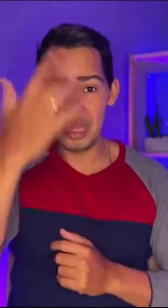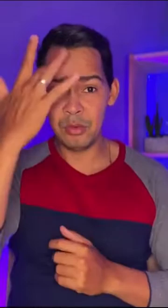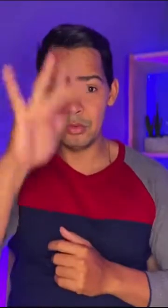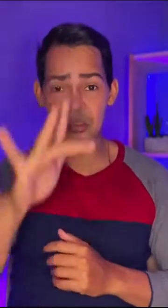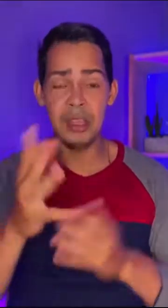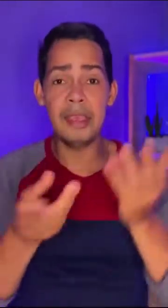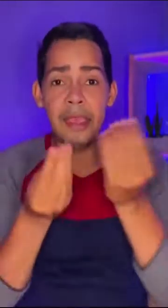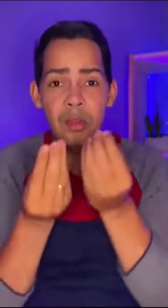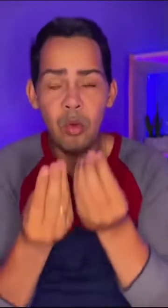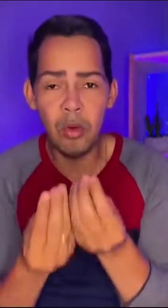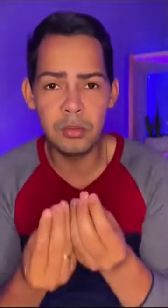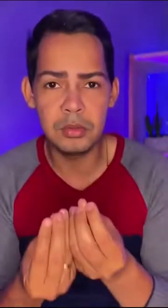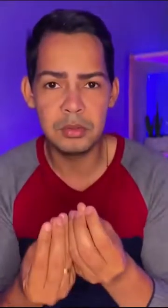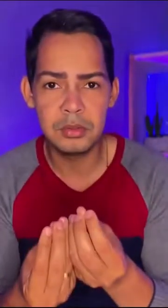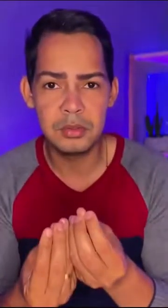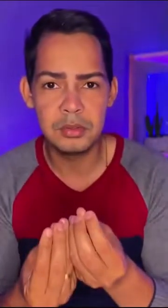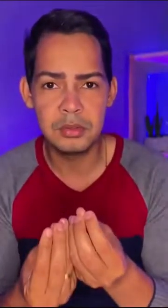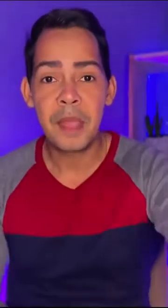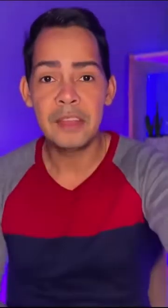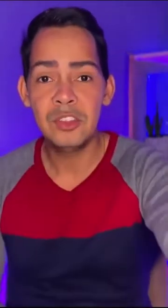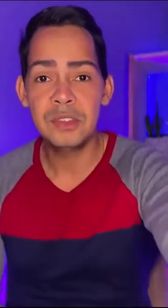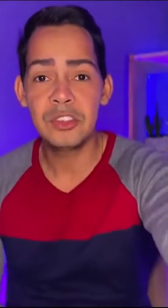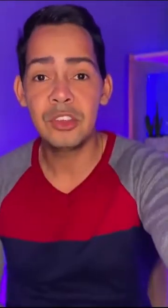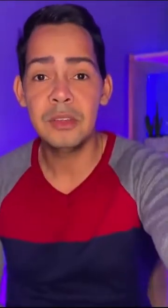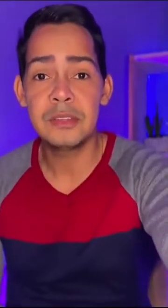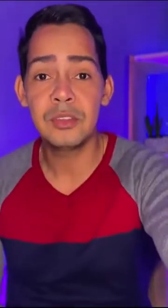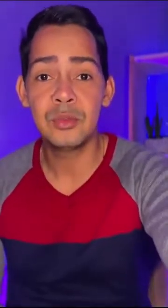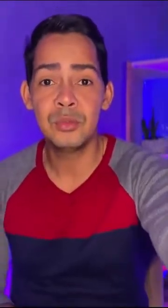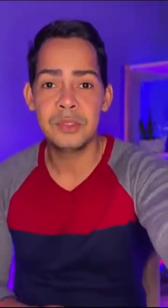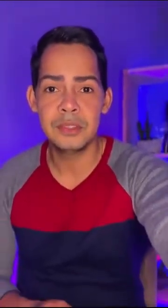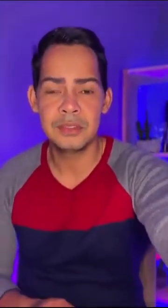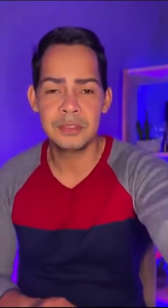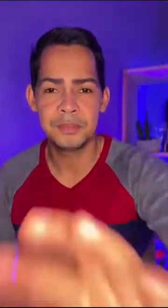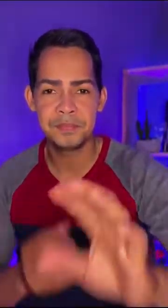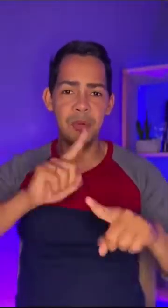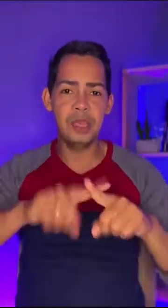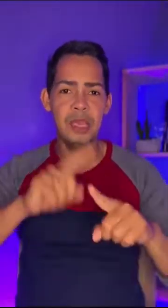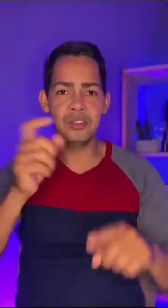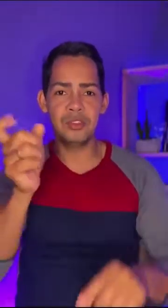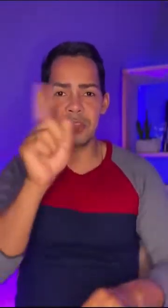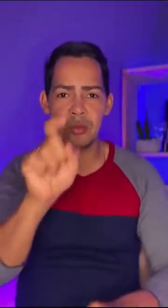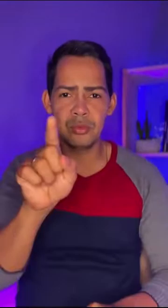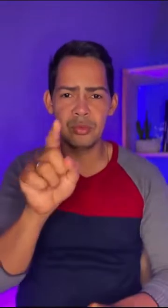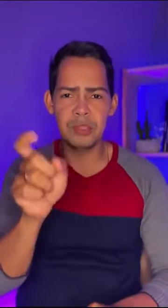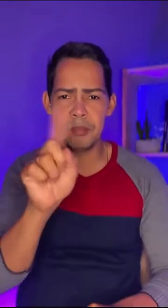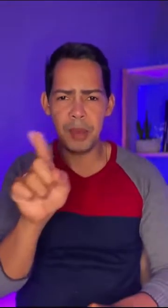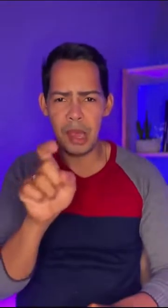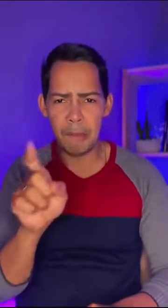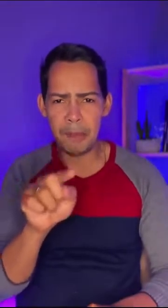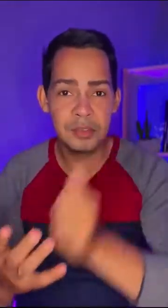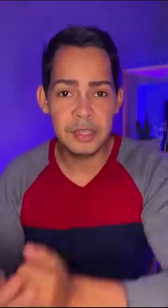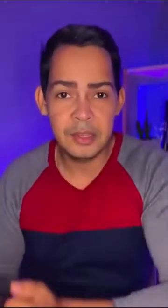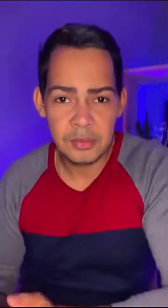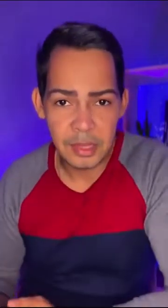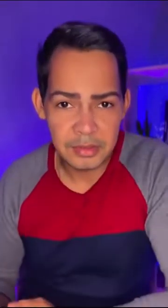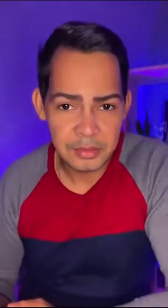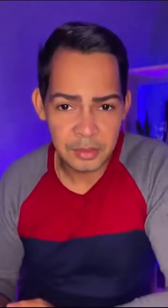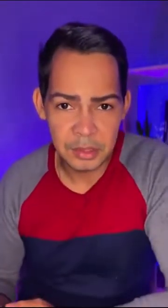sinal, eu não sei, e aí como? A gente fica cheio dessas dúvidas. Por que a gente fica com dúvida? Você não tem